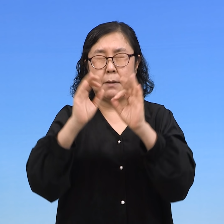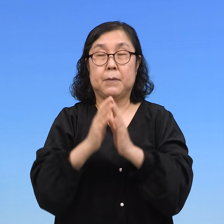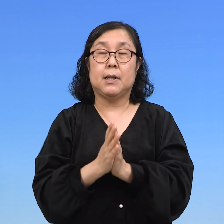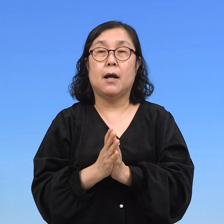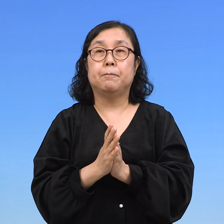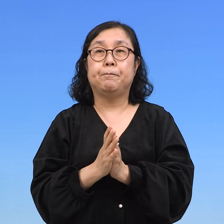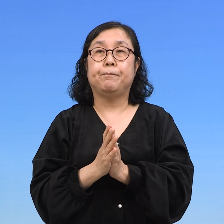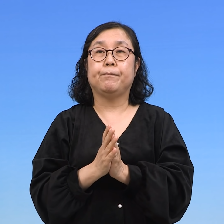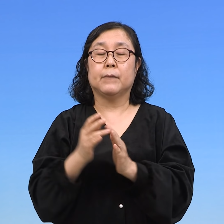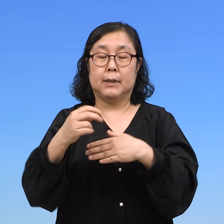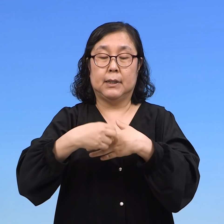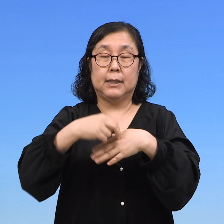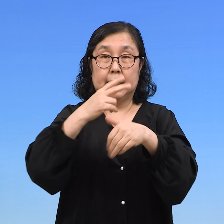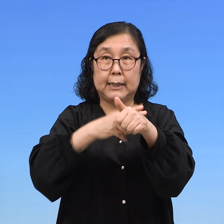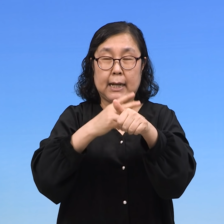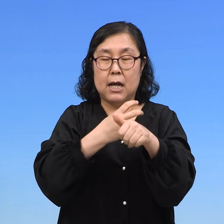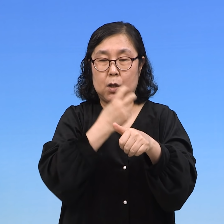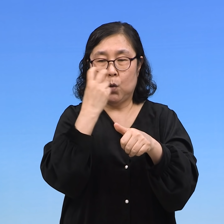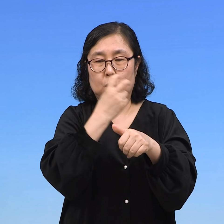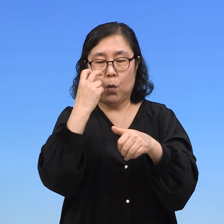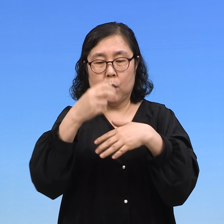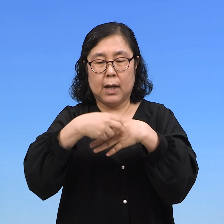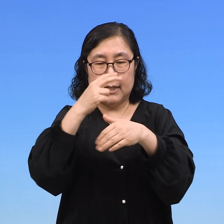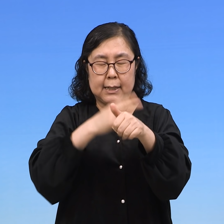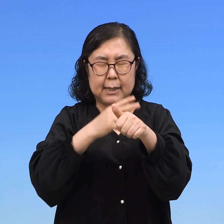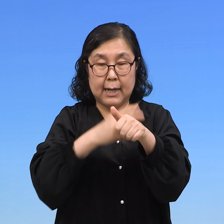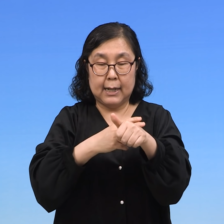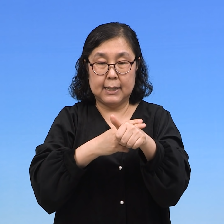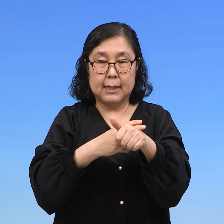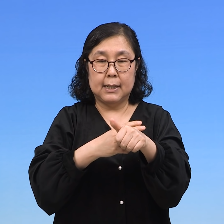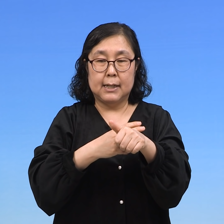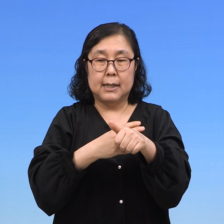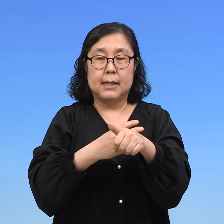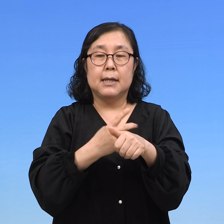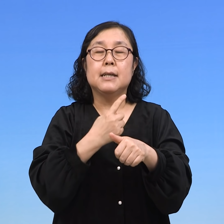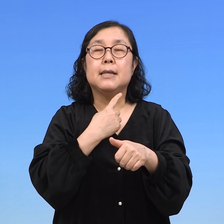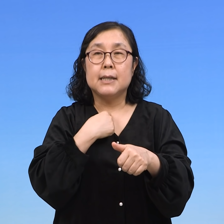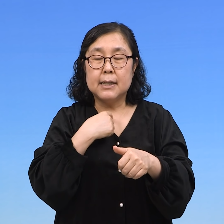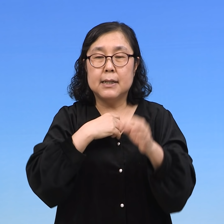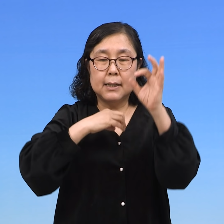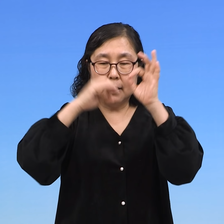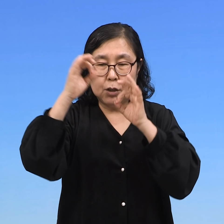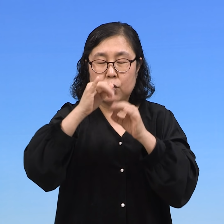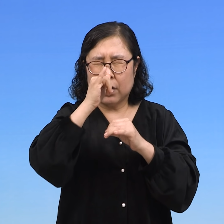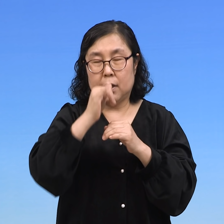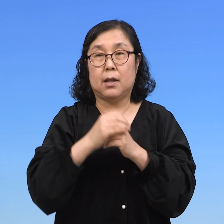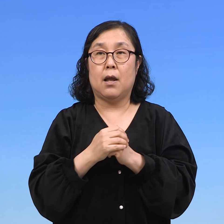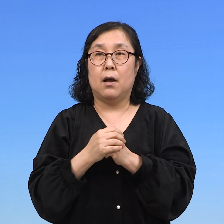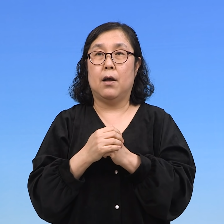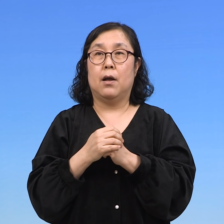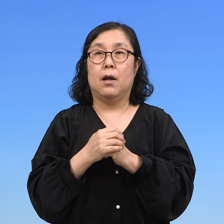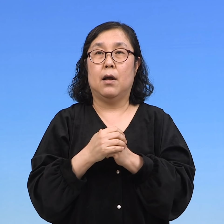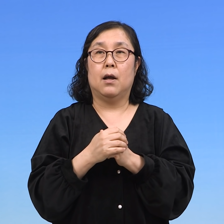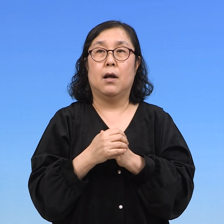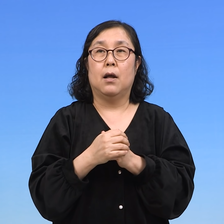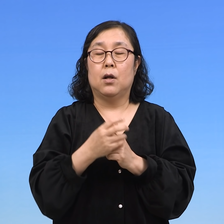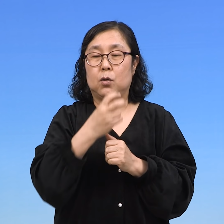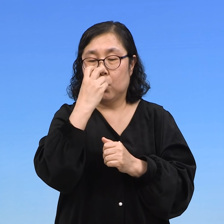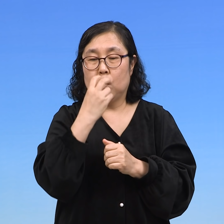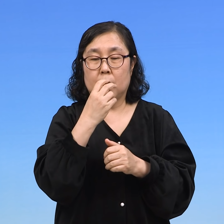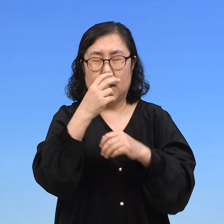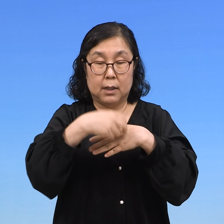이분이 뭐라고 말하는가 하니까 이 똑똑한 의사들이 범하는 실수하기 쉬운 게 있대요 똑똑한 의사들이 범하기